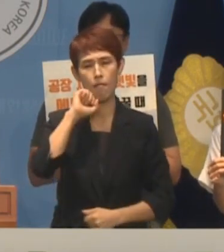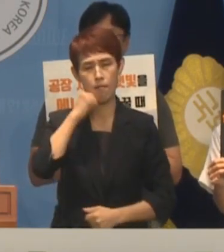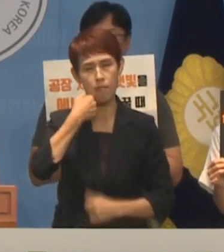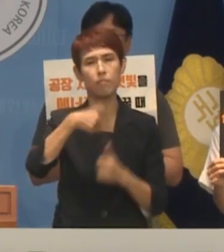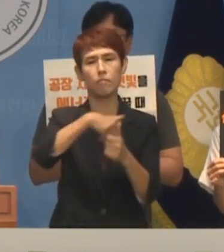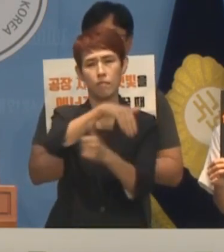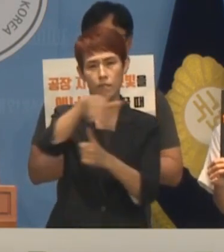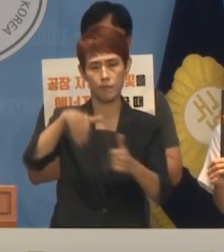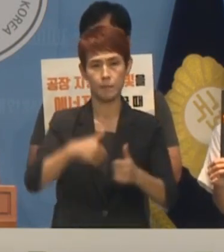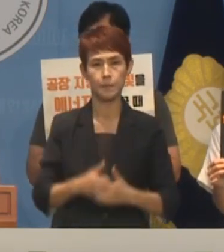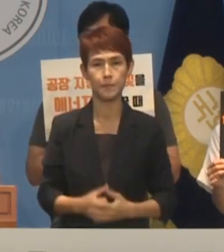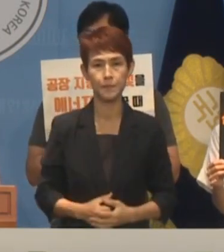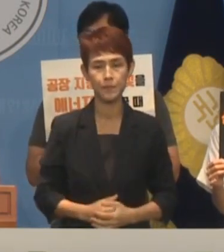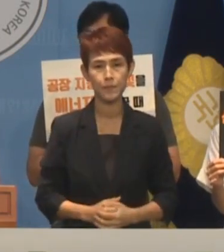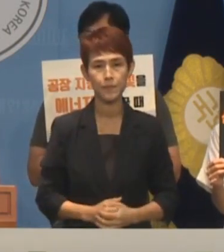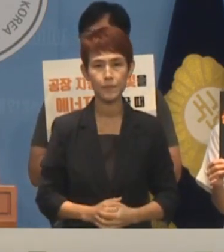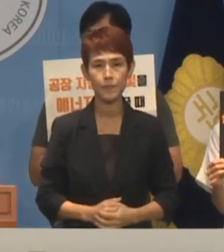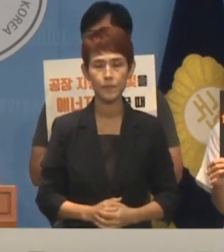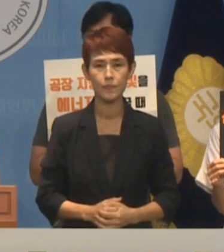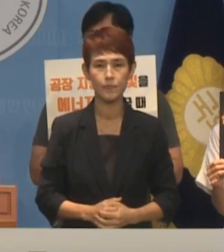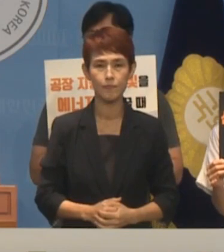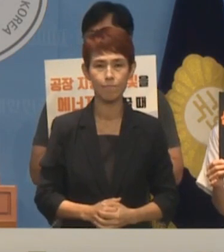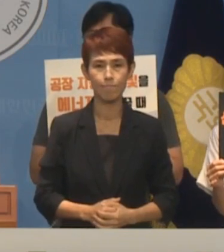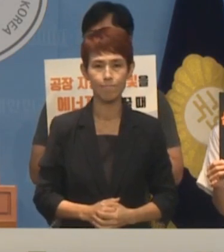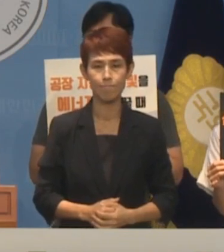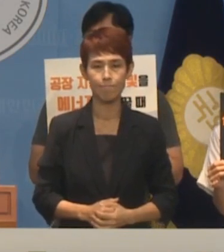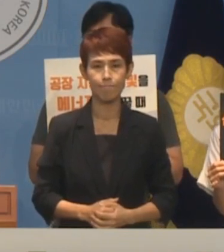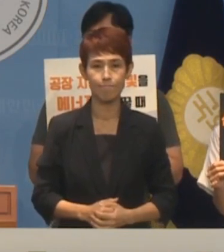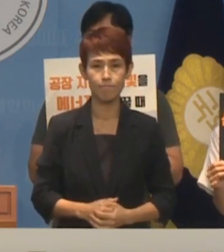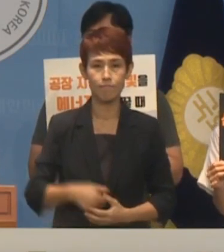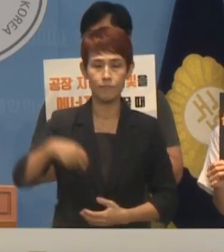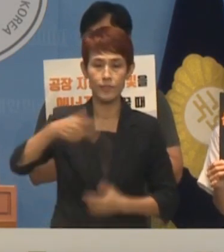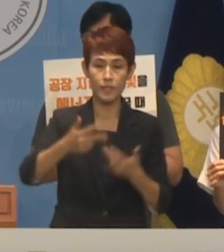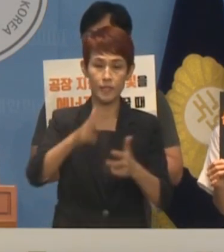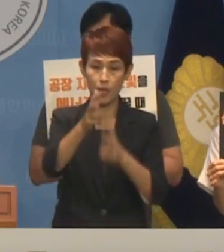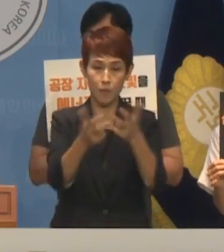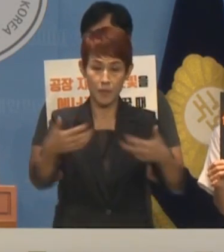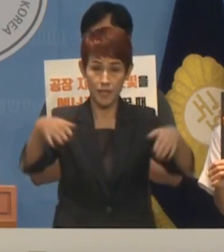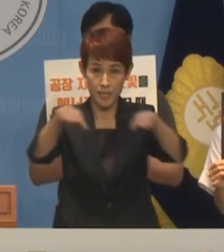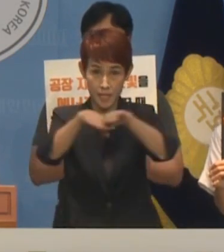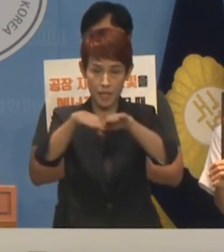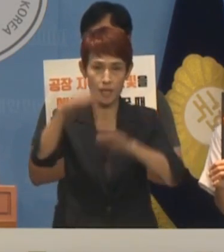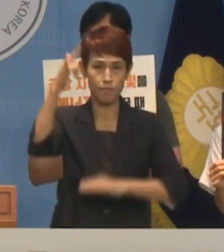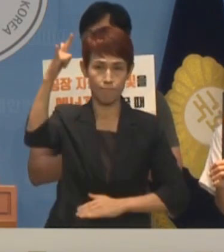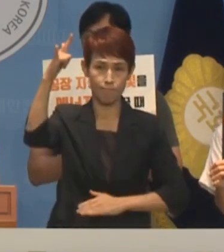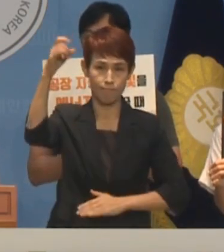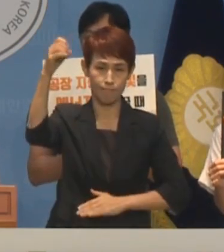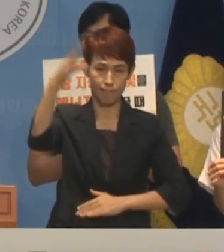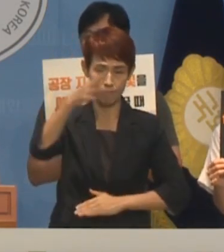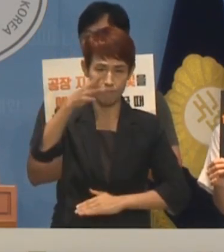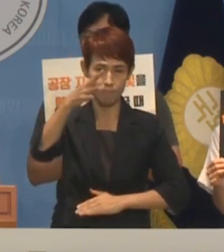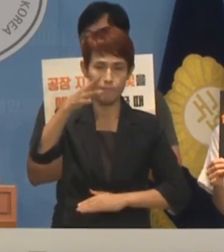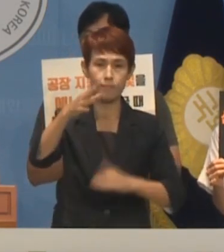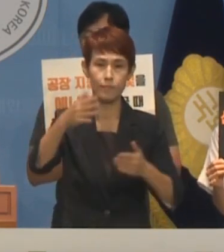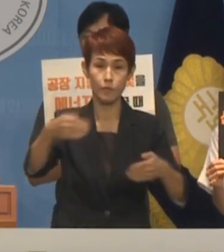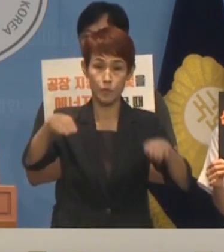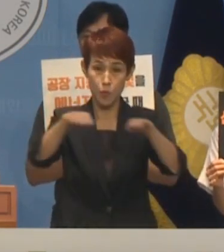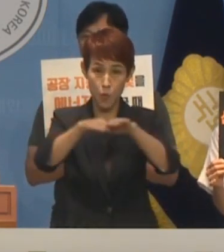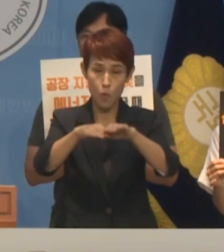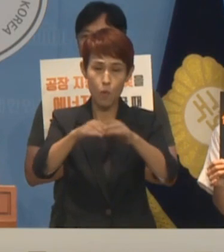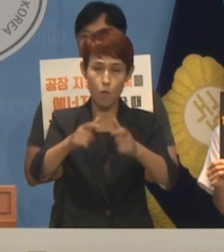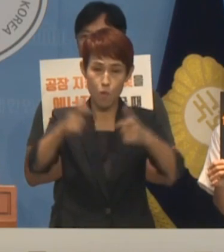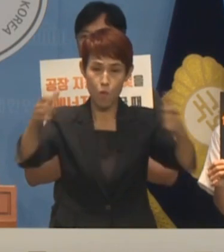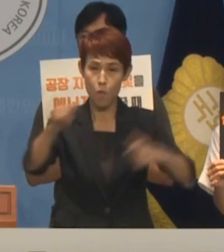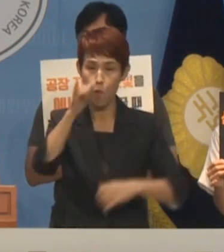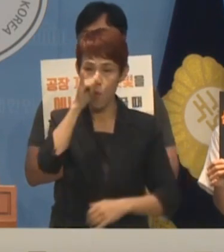있는 상황입니다. 이러한 상황에서 산업단지 태양광 발전 확충은 에너지 전환은 물론 탄소